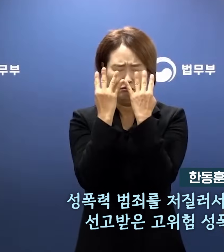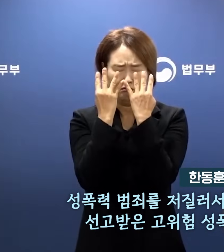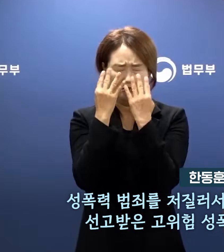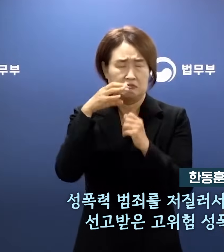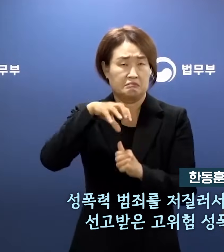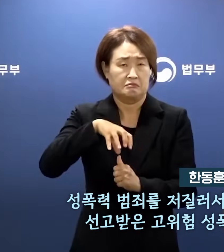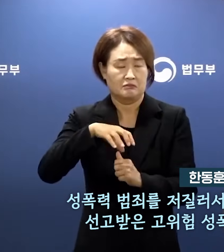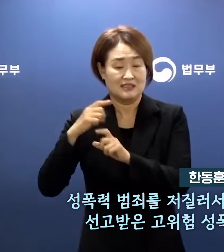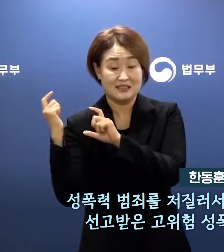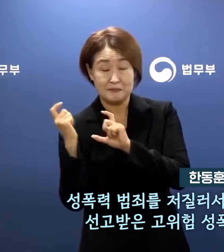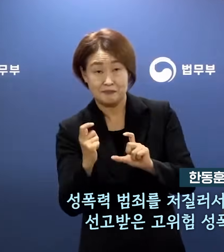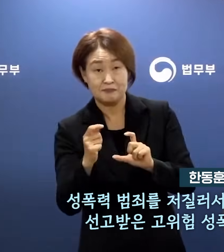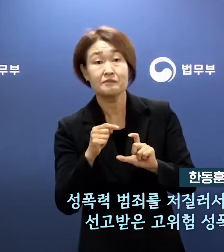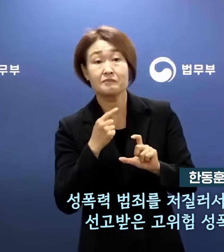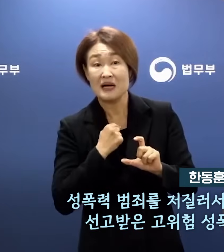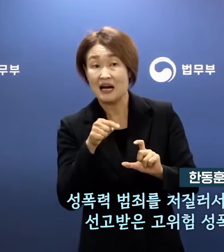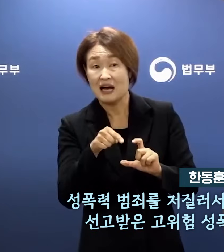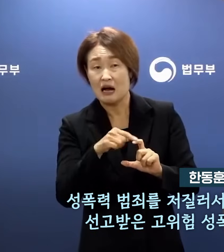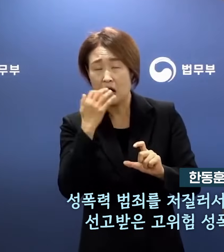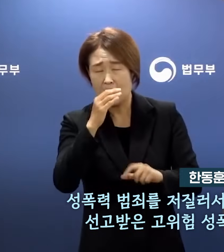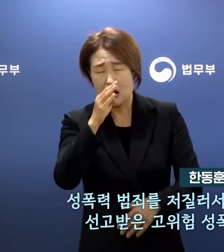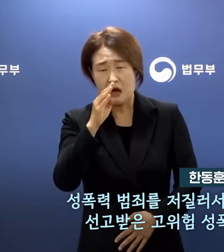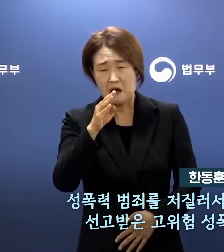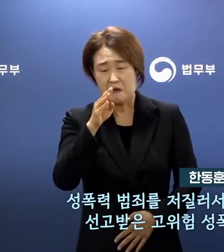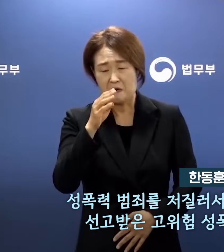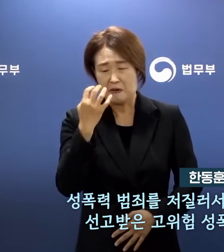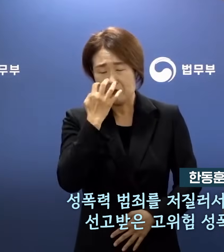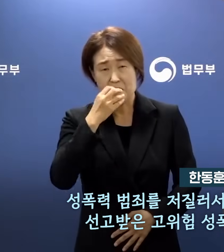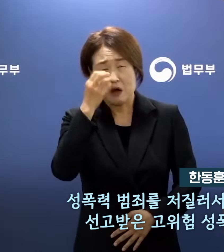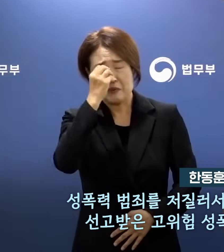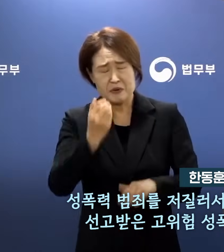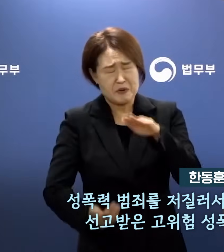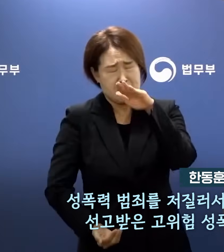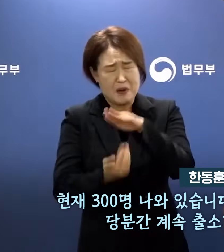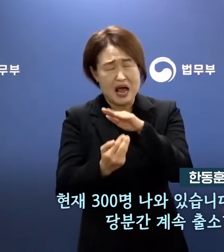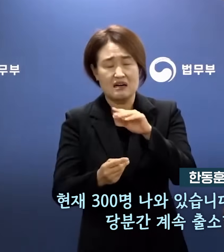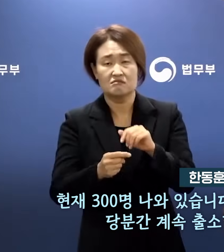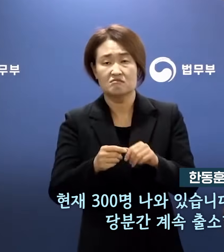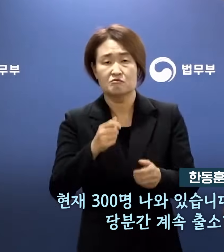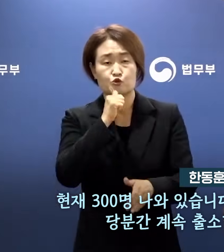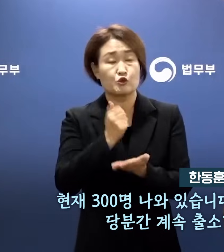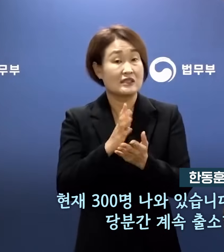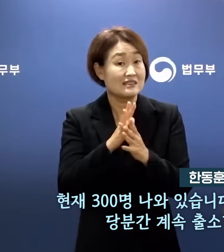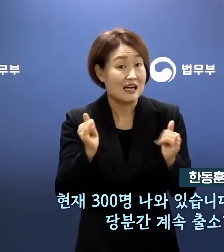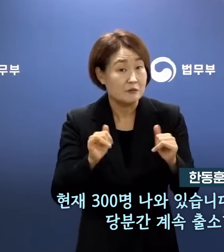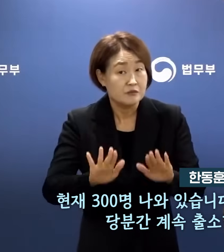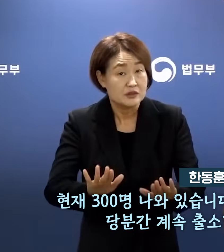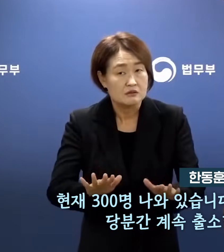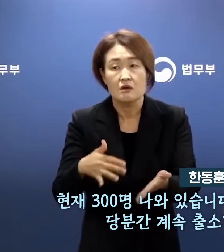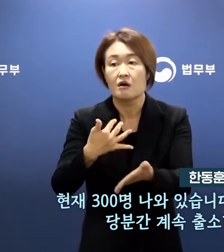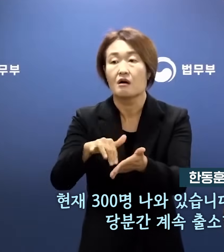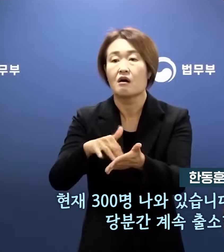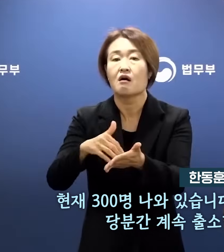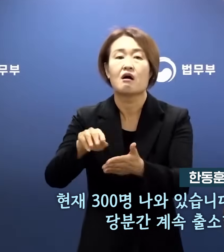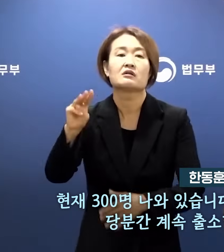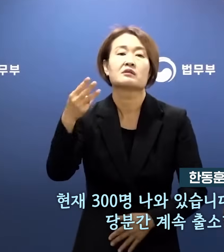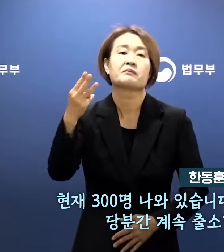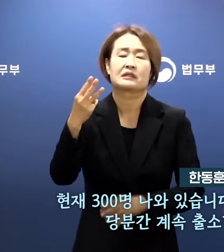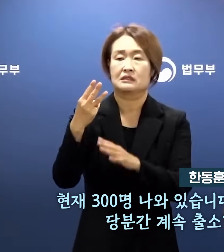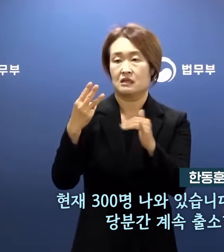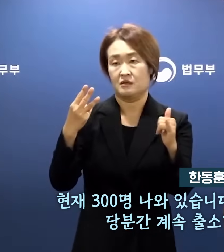징역형을 선고받은 고위험 성폭력 전자감독 대상자들이 현재 300명 나와